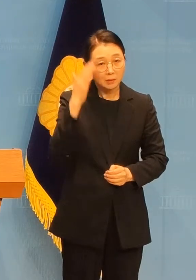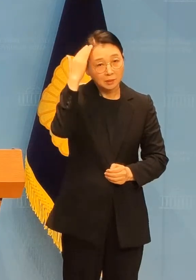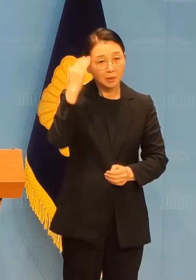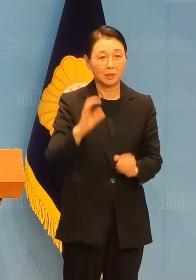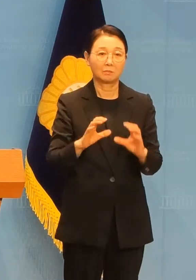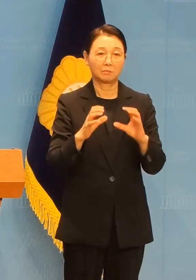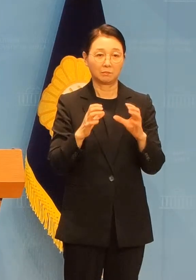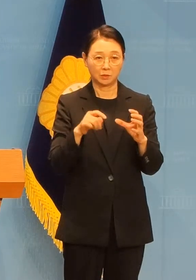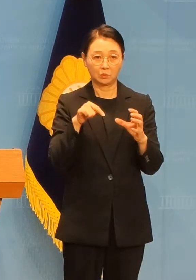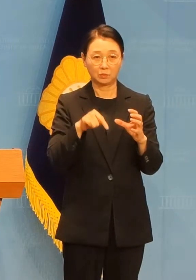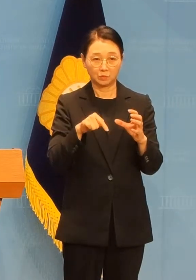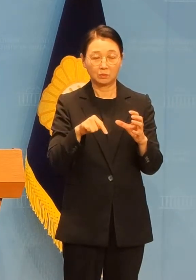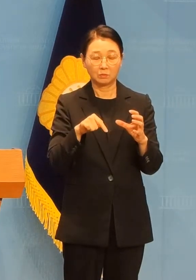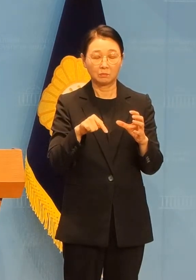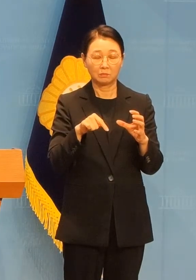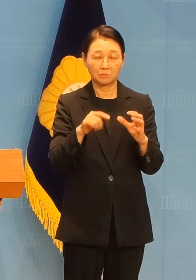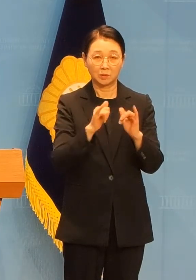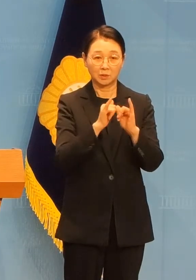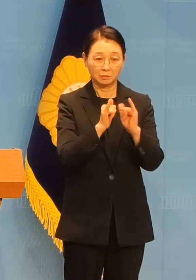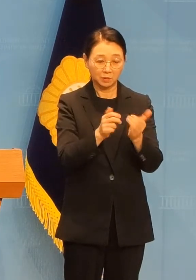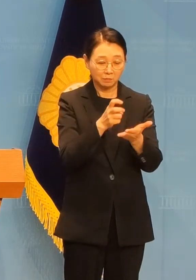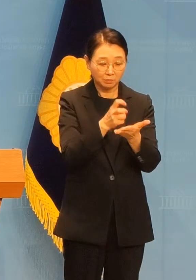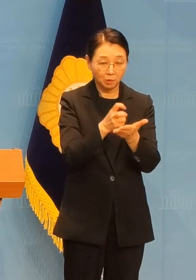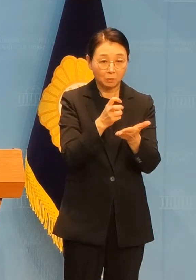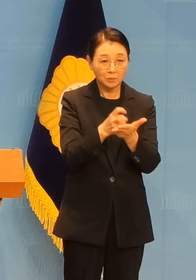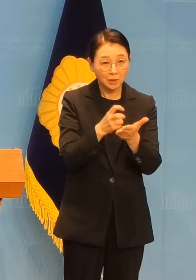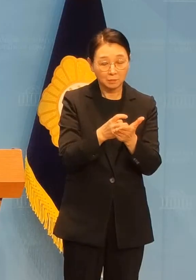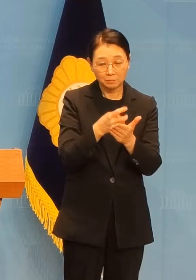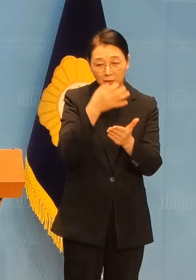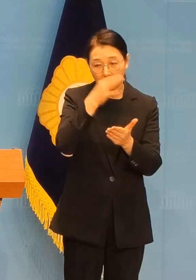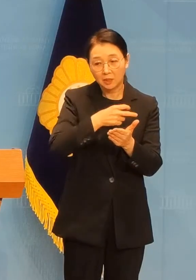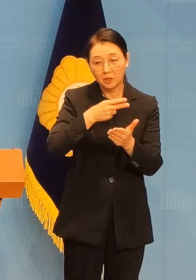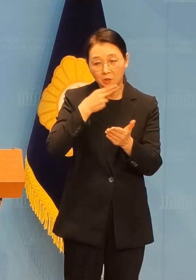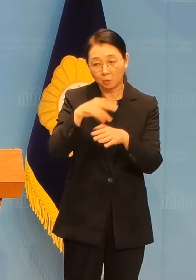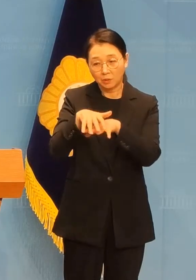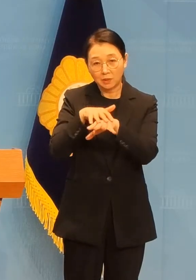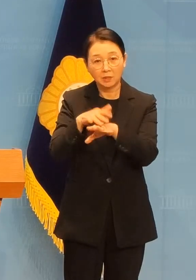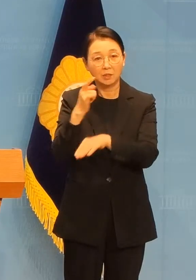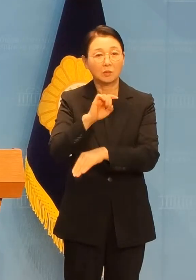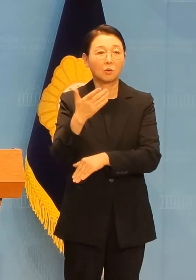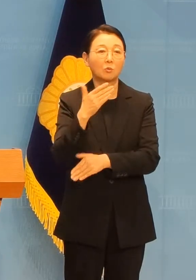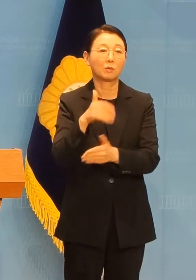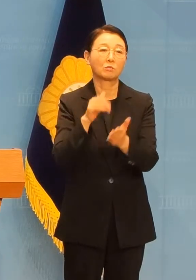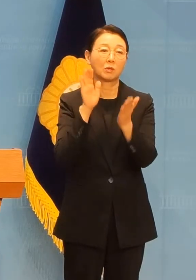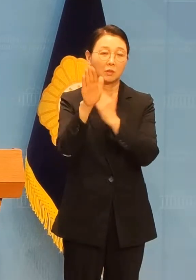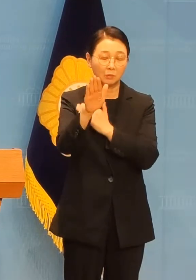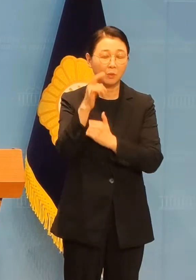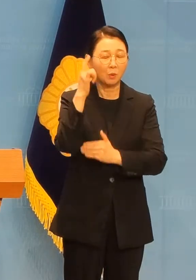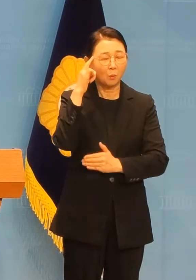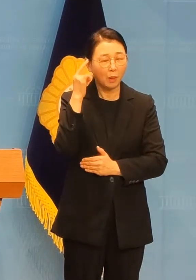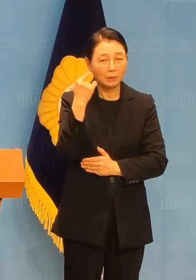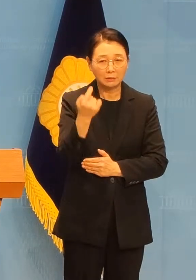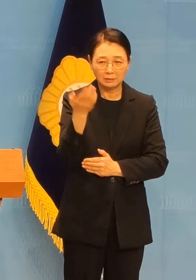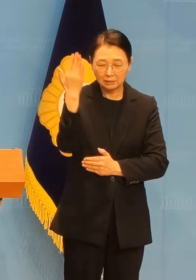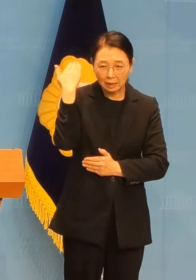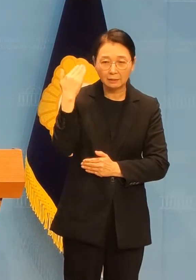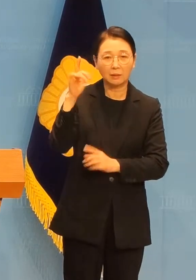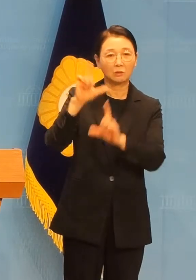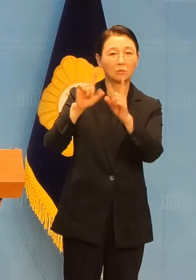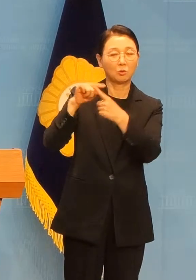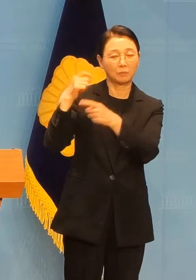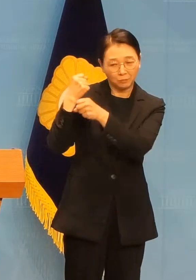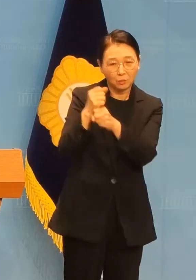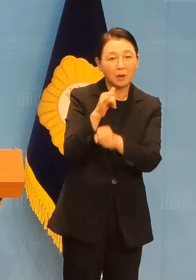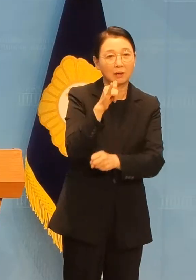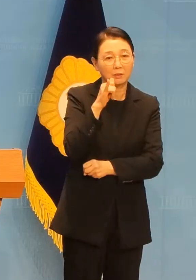대한민국의 민법상 비영리 법인과 관련된 제도는 1960년대 이후로 낡은 상태를 유지하고 있어서